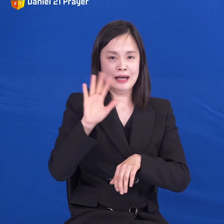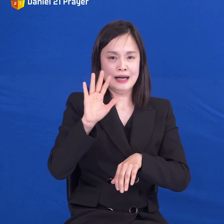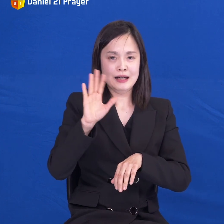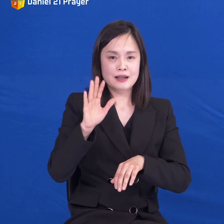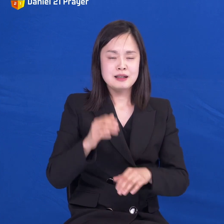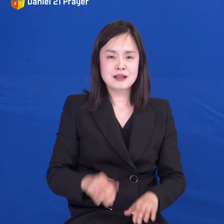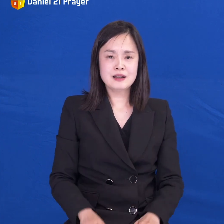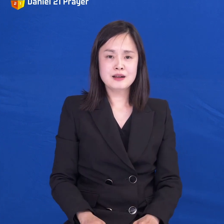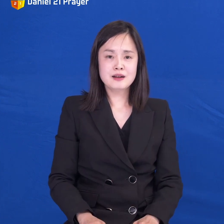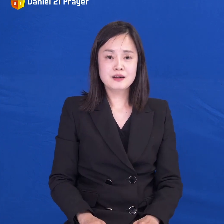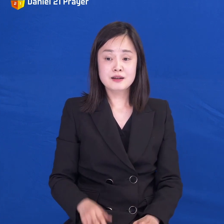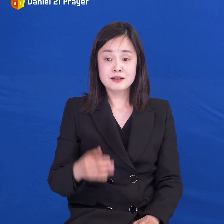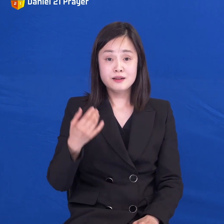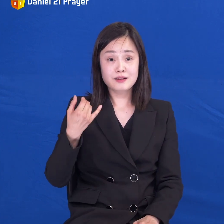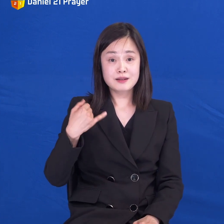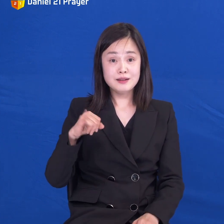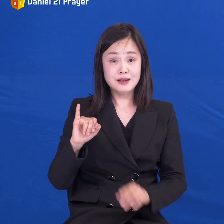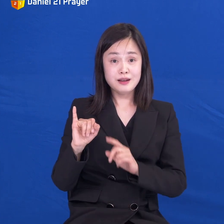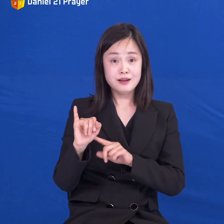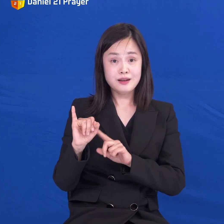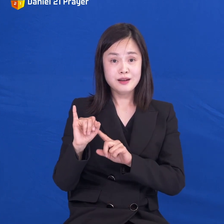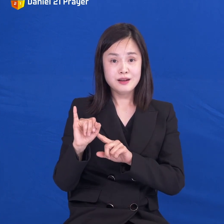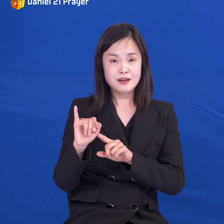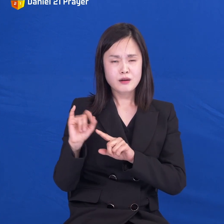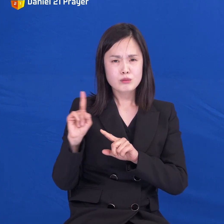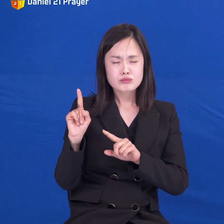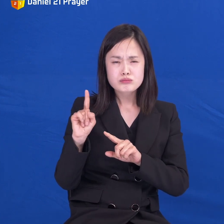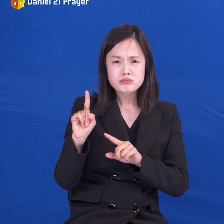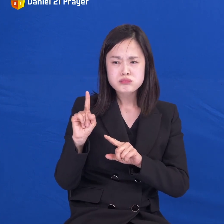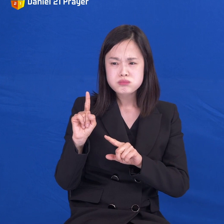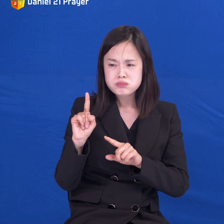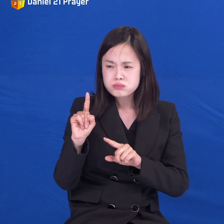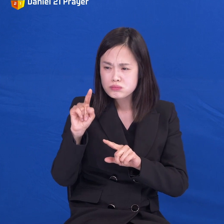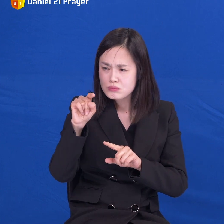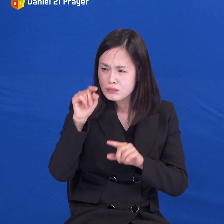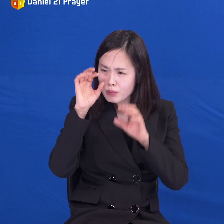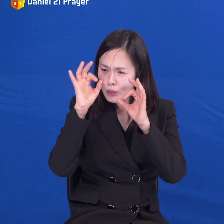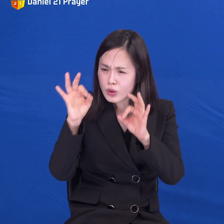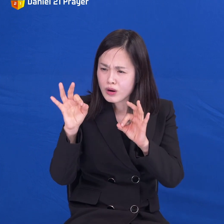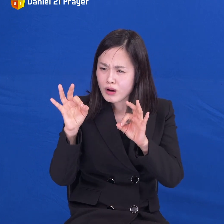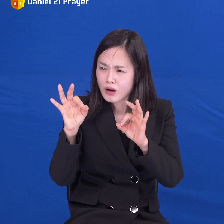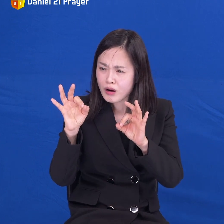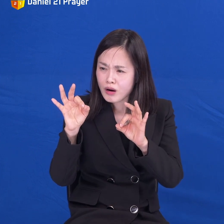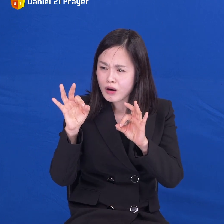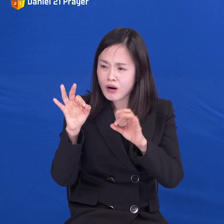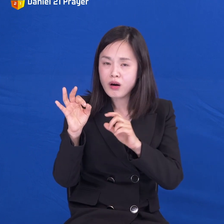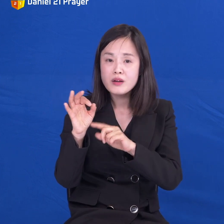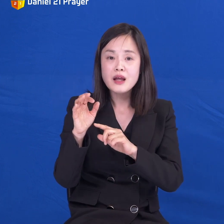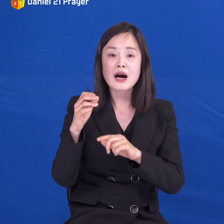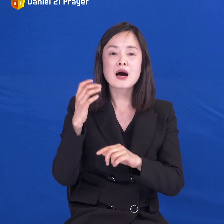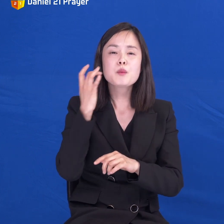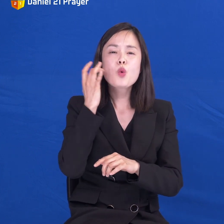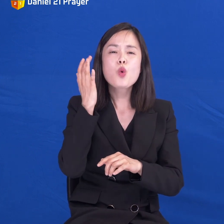가는데 뒤에 다리에 뭐 수박씨가 많이 붙어 있어요. 너네 수박 언제 먹었니? 그랬더니 아빠 이거 딱지야.